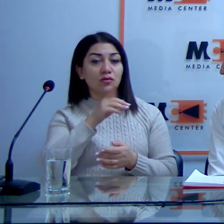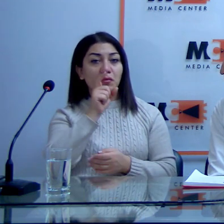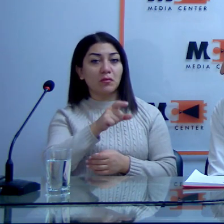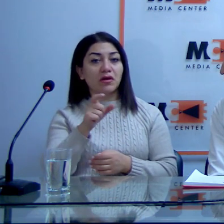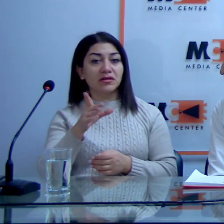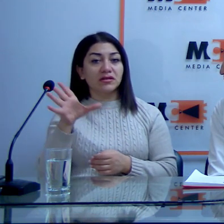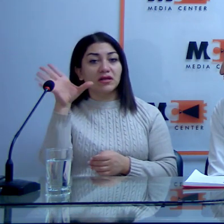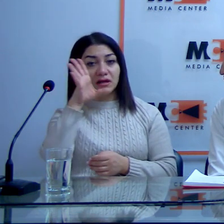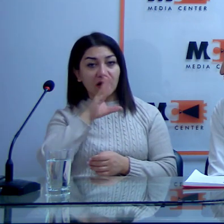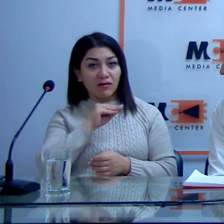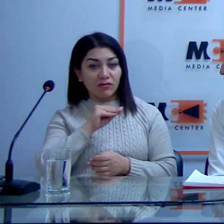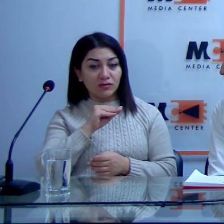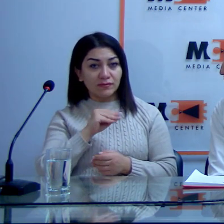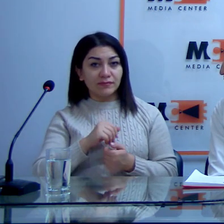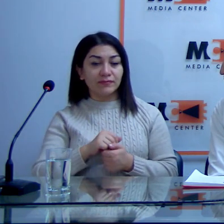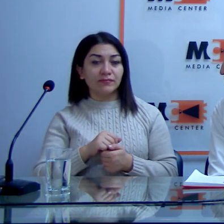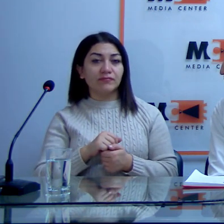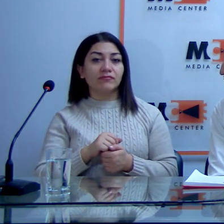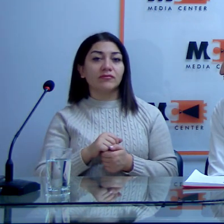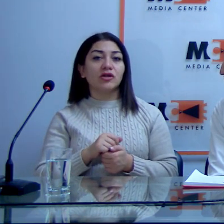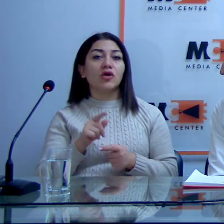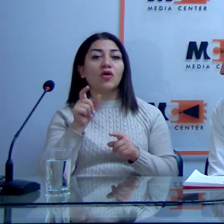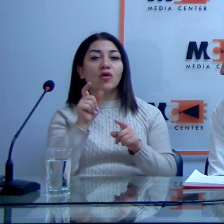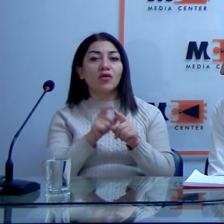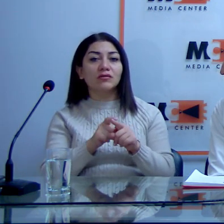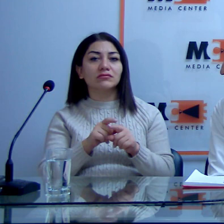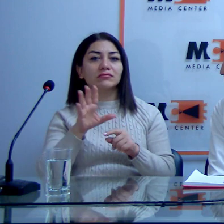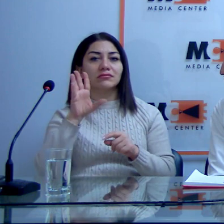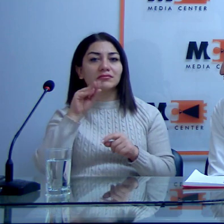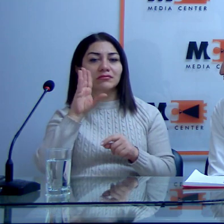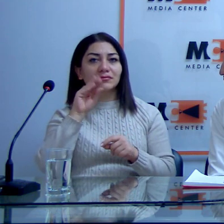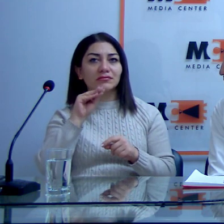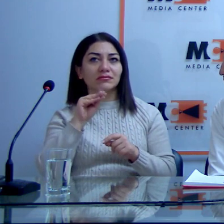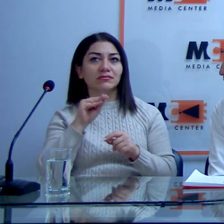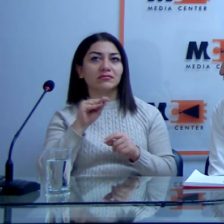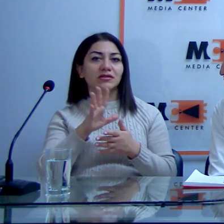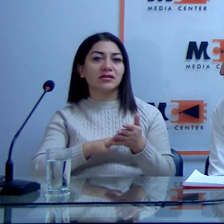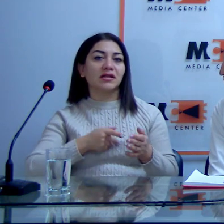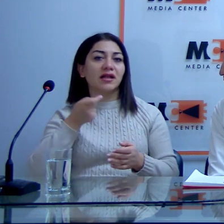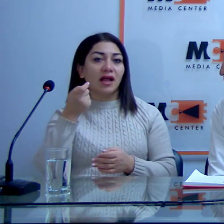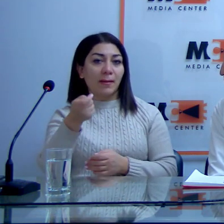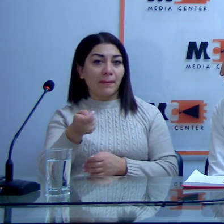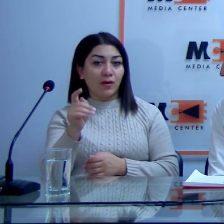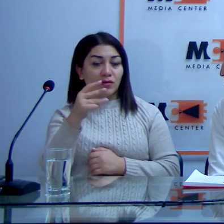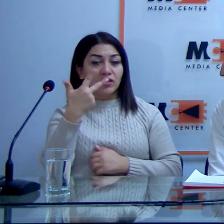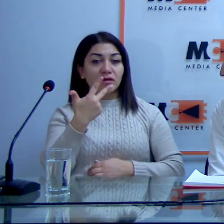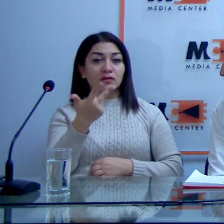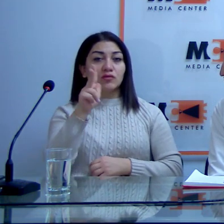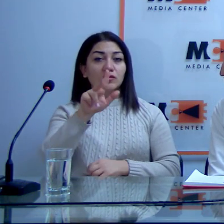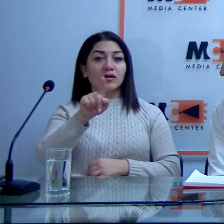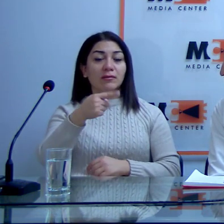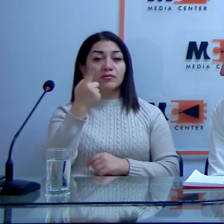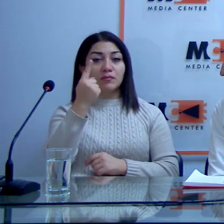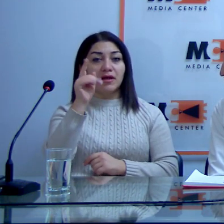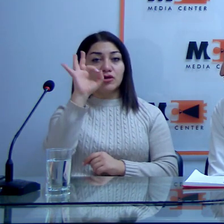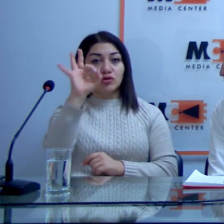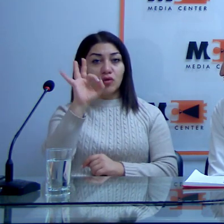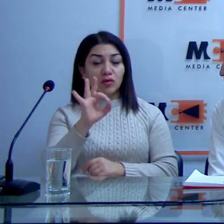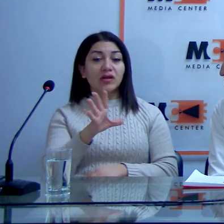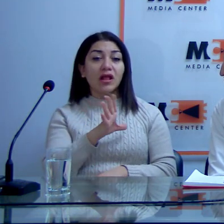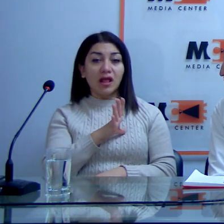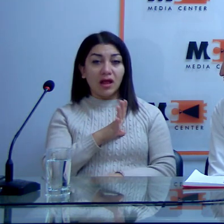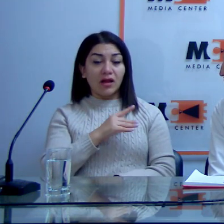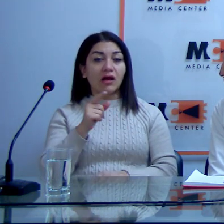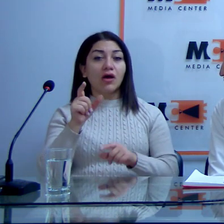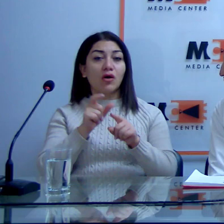անձանց հնարավորությունը դիմելու խոսքային թերապիայի, և պետք է նշեմ, որ 33.1%-ը ունեցել է խոսքի